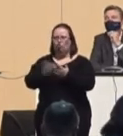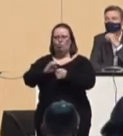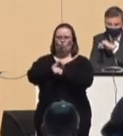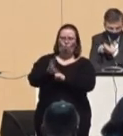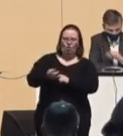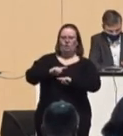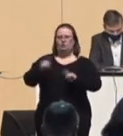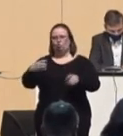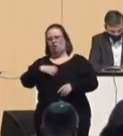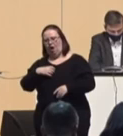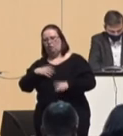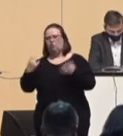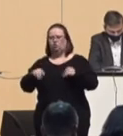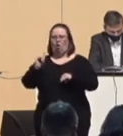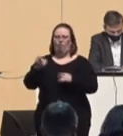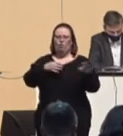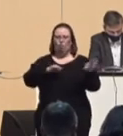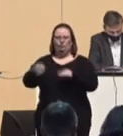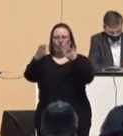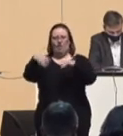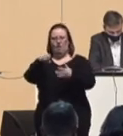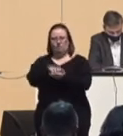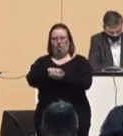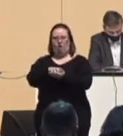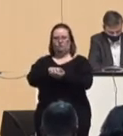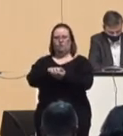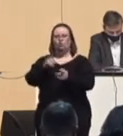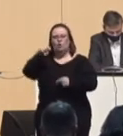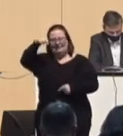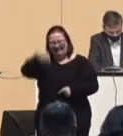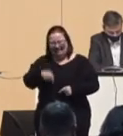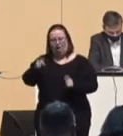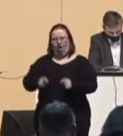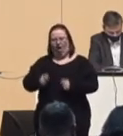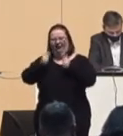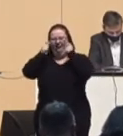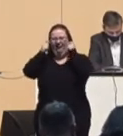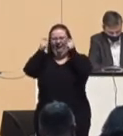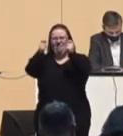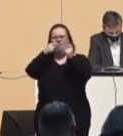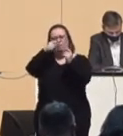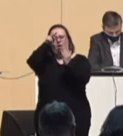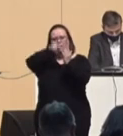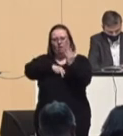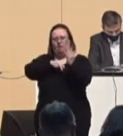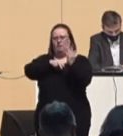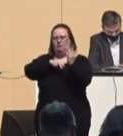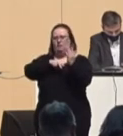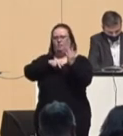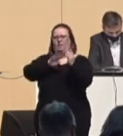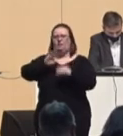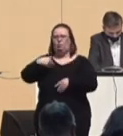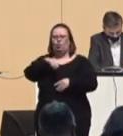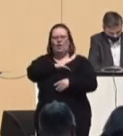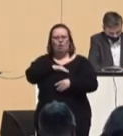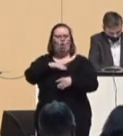Corona oder über Krankheit oder auch nicht über die Durchführung der Weihnachtsmärkte, sondern dieser Antrag, wenn Sie den gelesen haben, verehrte Damen und Herren Kollegen,